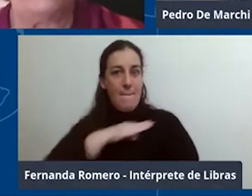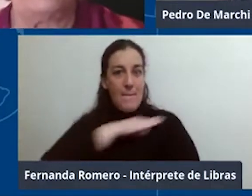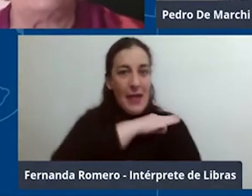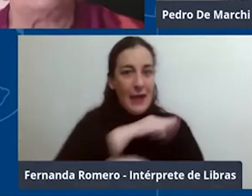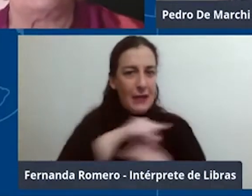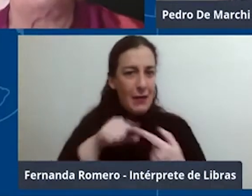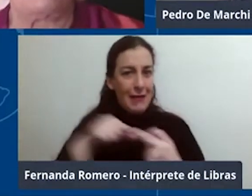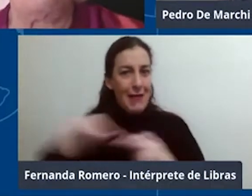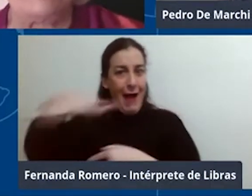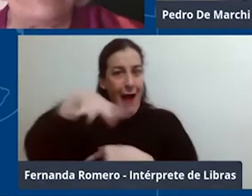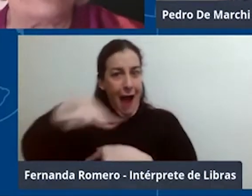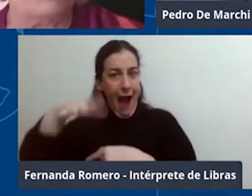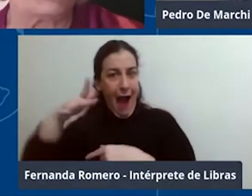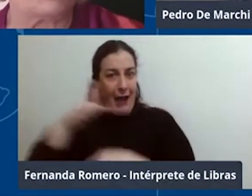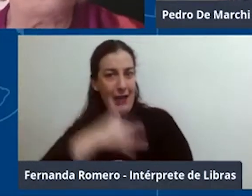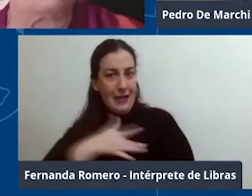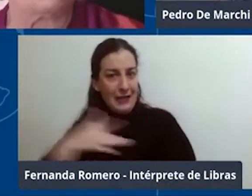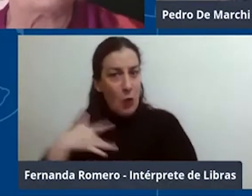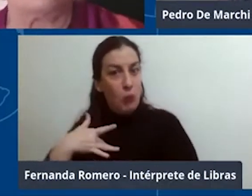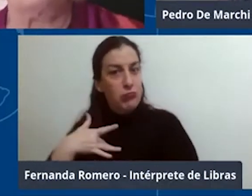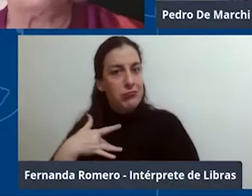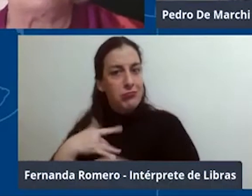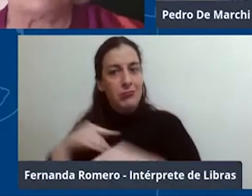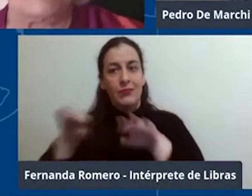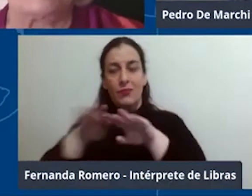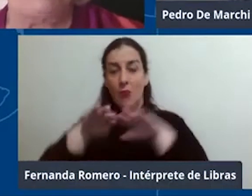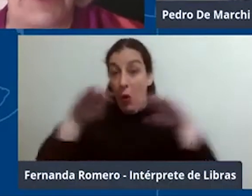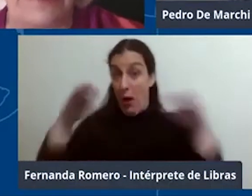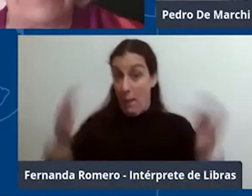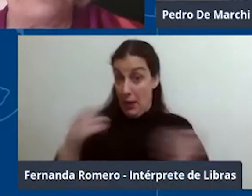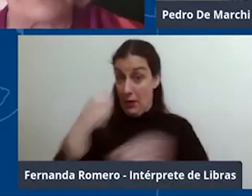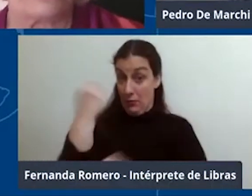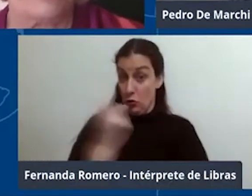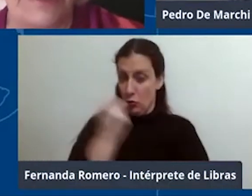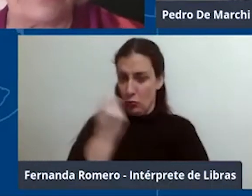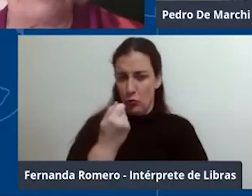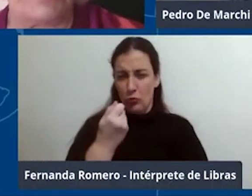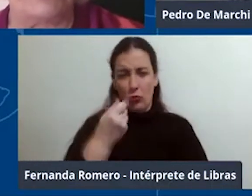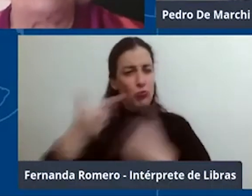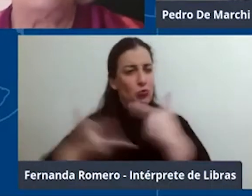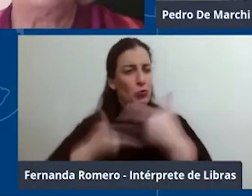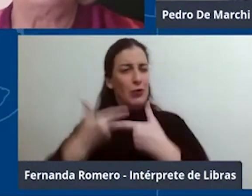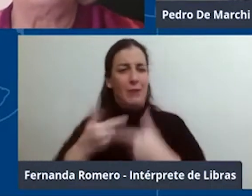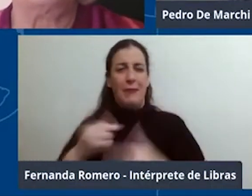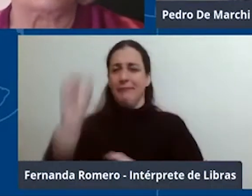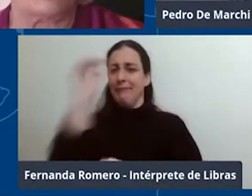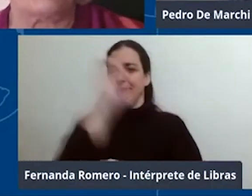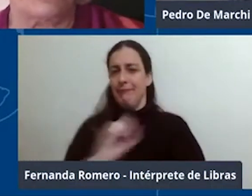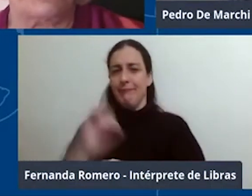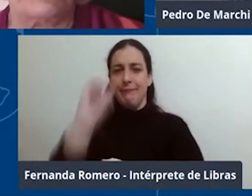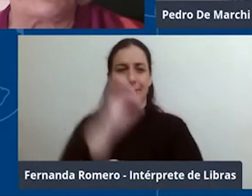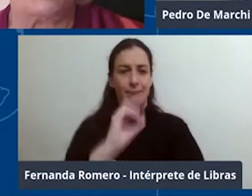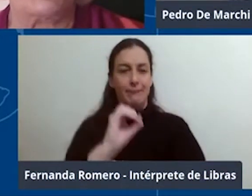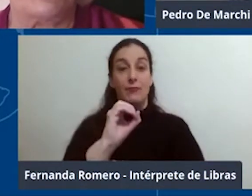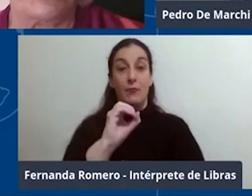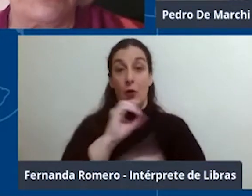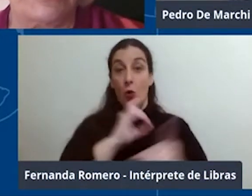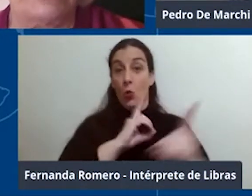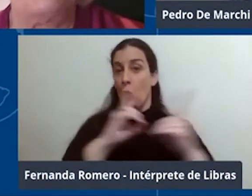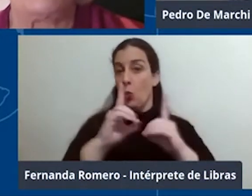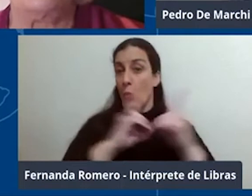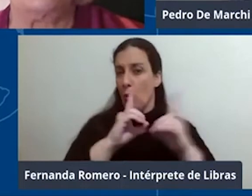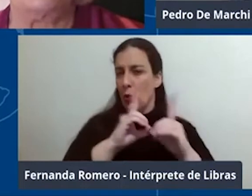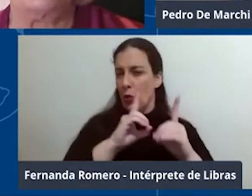Então, a bancada gaúcha tem uma atuação exemplar, o coordenador é o deputado